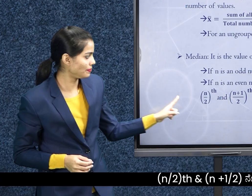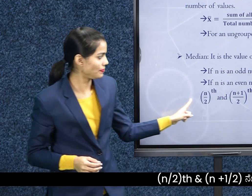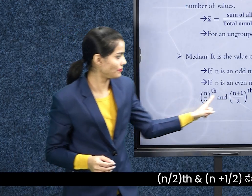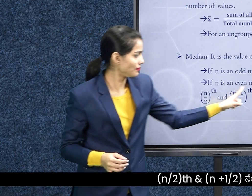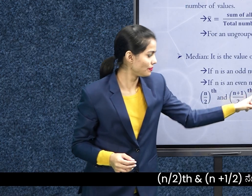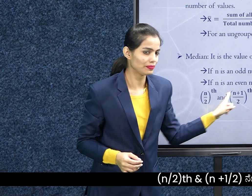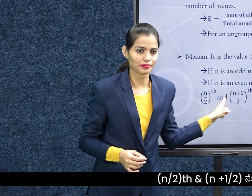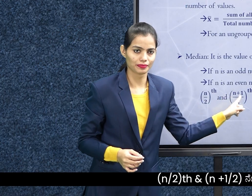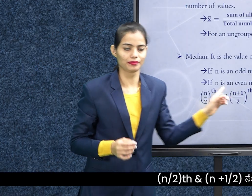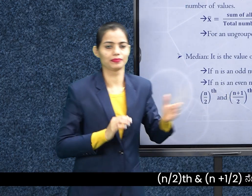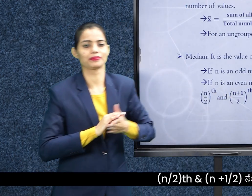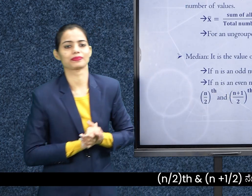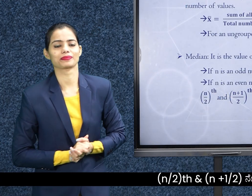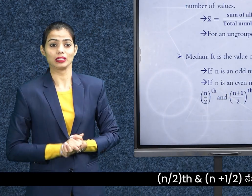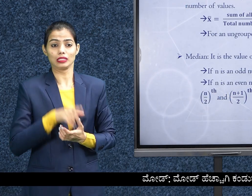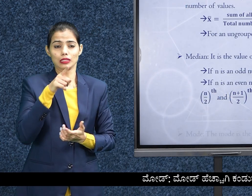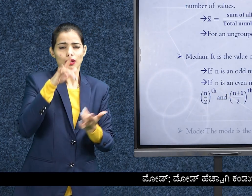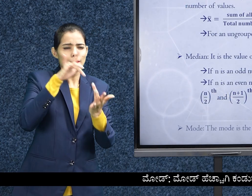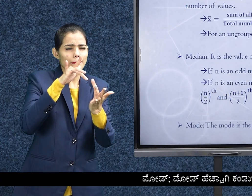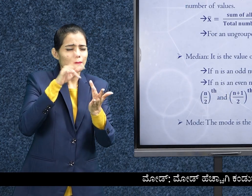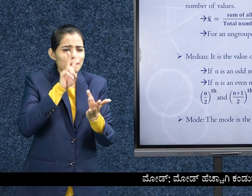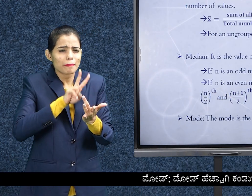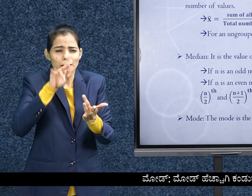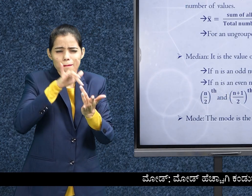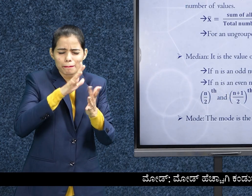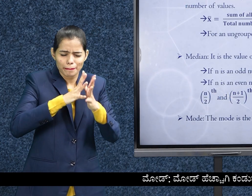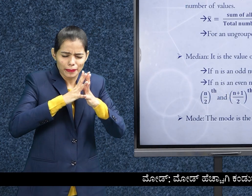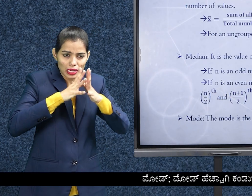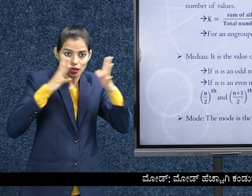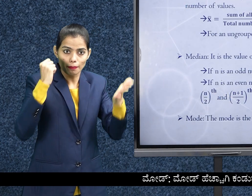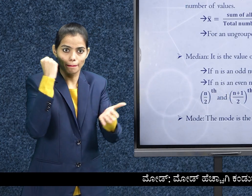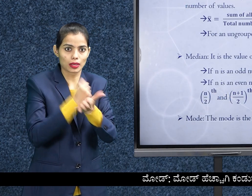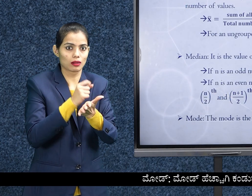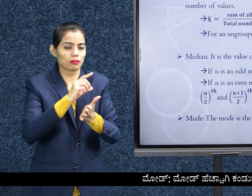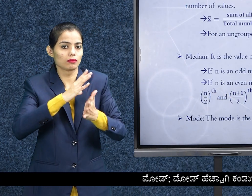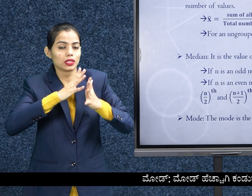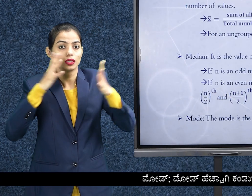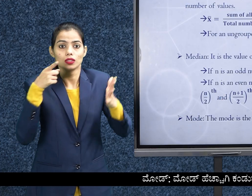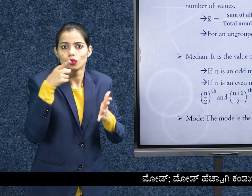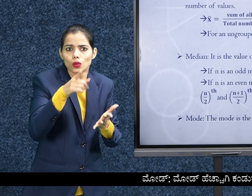ಮೋಡ್ ಹೆಚ್ಚಾಗಿ ಕಂಡುಬರುವ ವೀಕ್ಷಣೆಯಾಗಿದೆ.